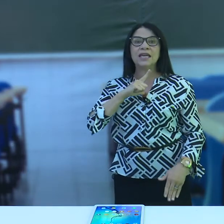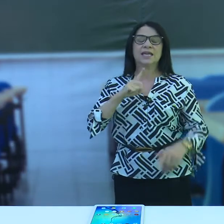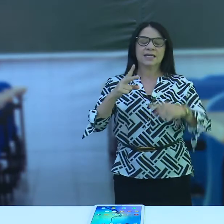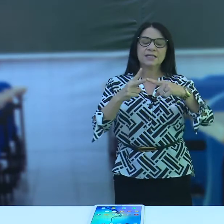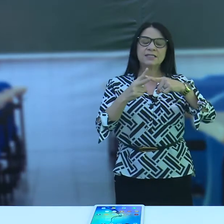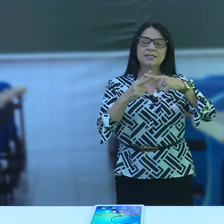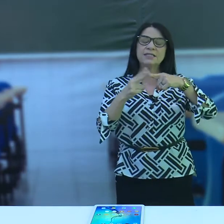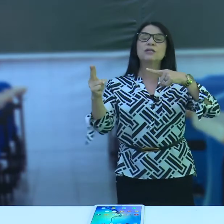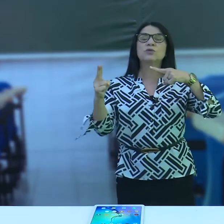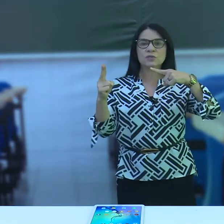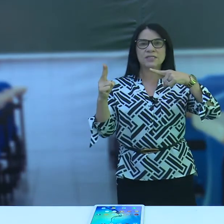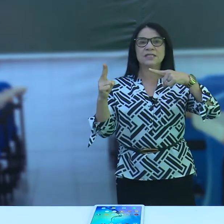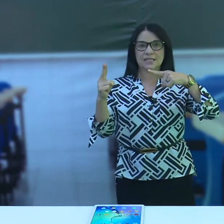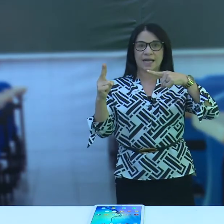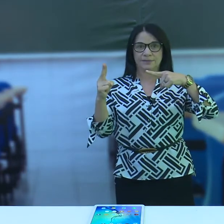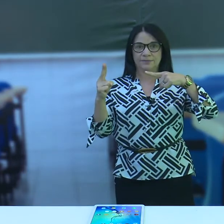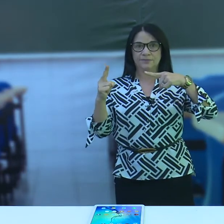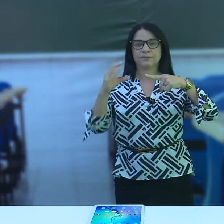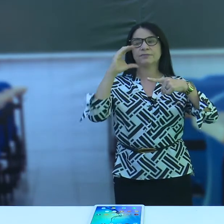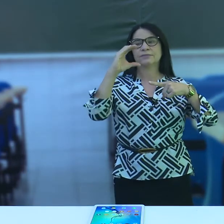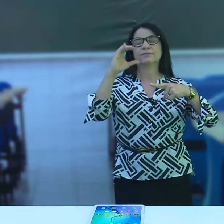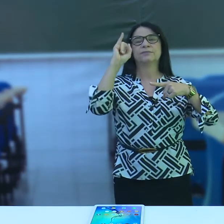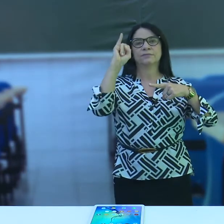que circuncisar.